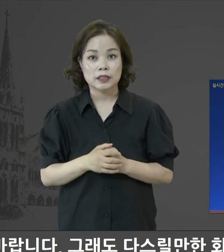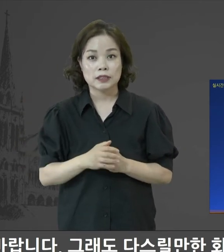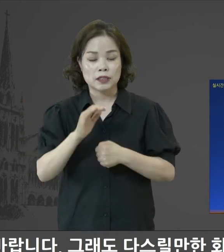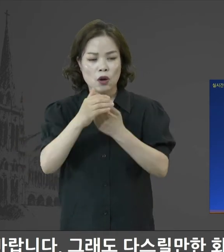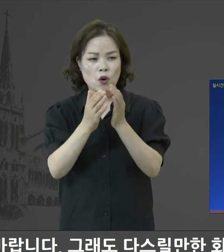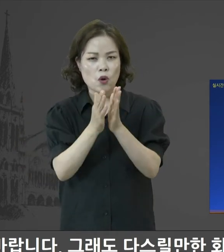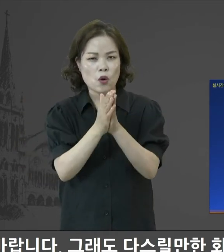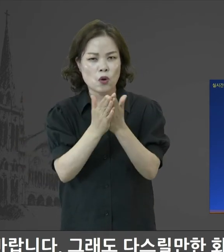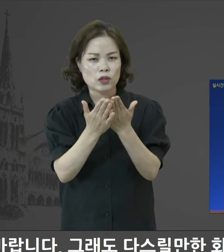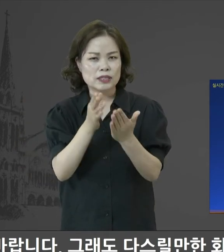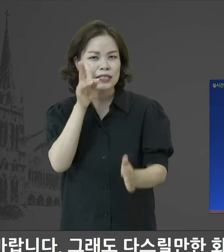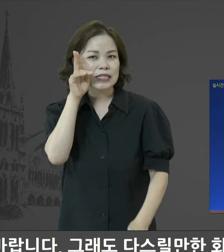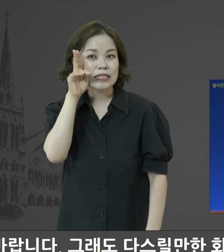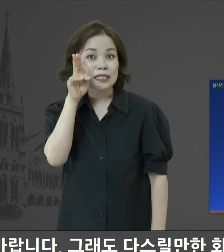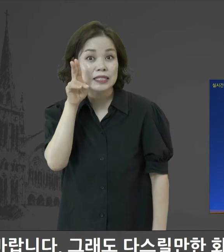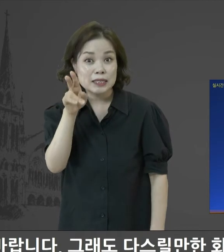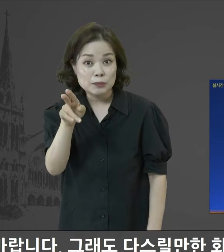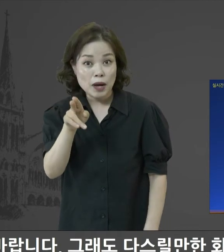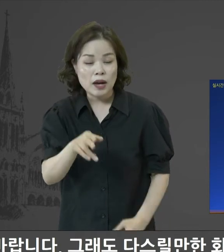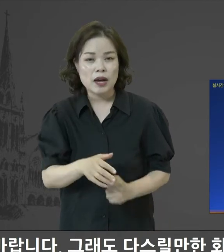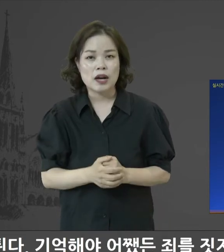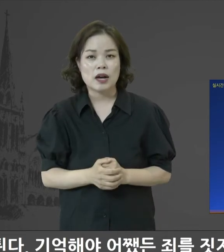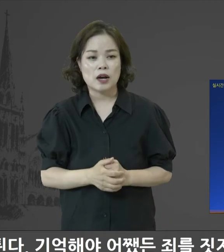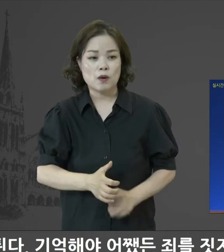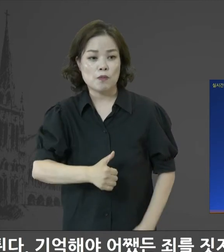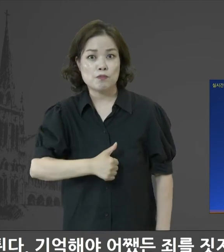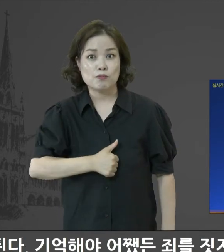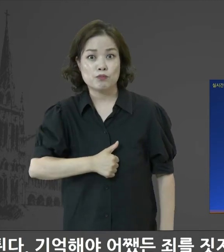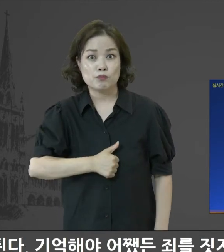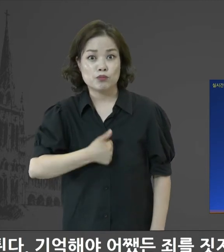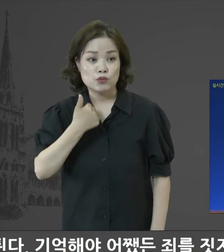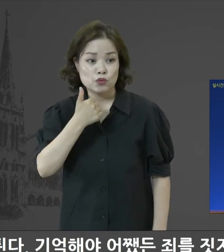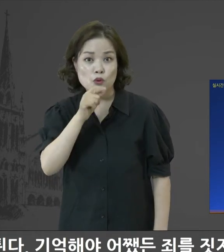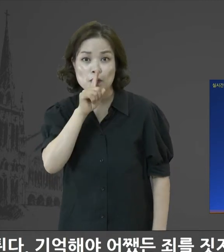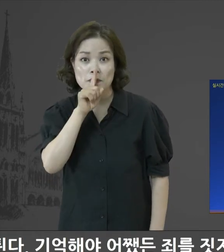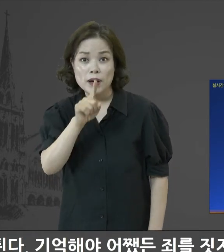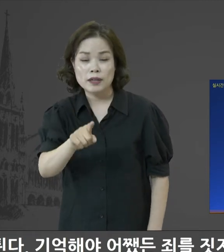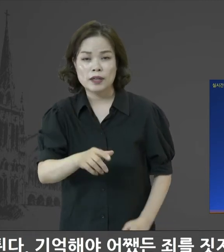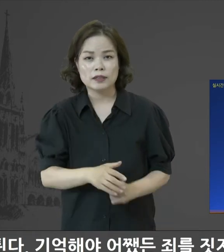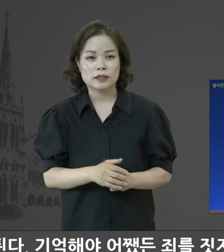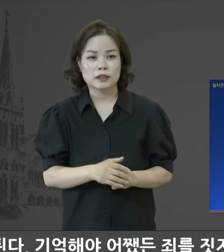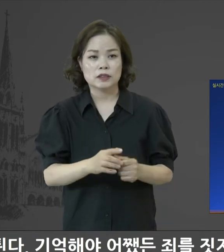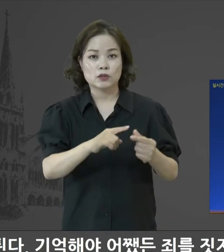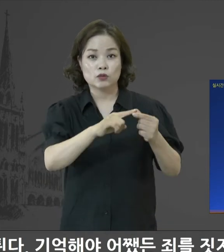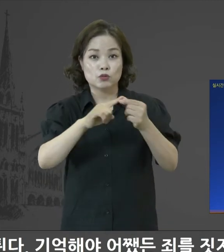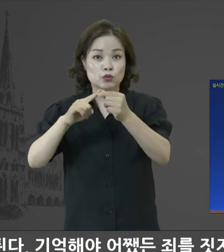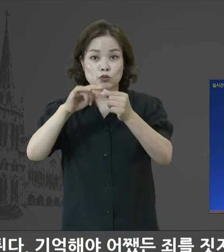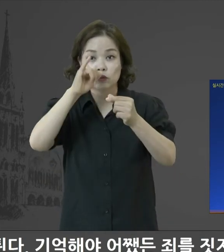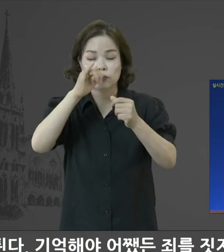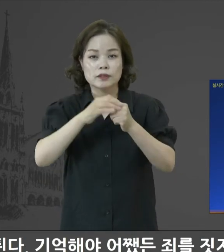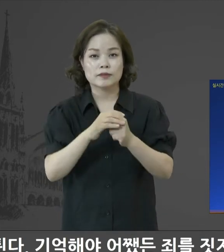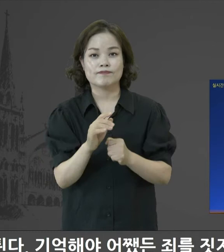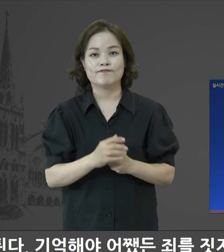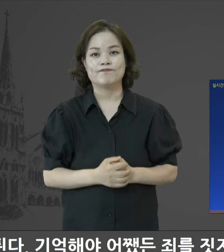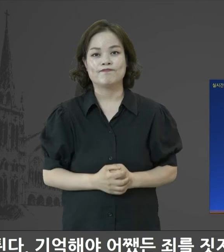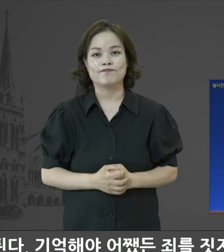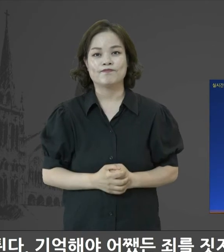이렇게 심한 분노를 말하는 이제 구절이 있는데,